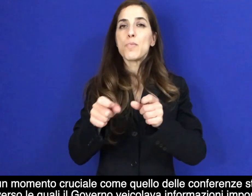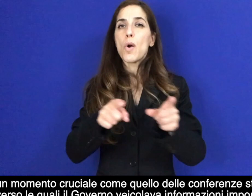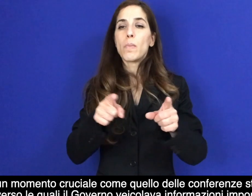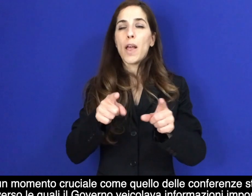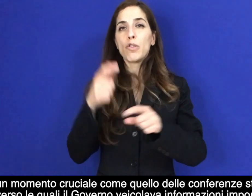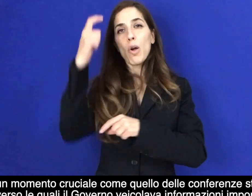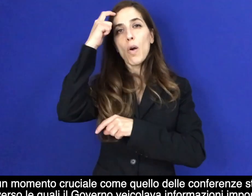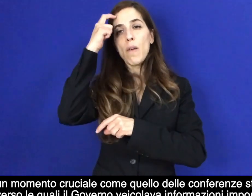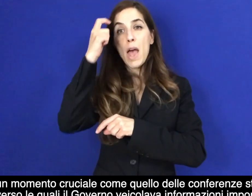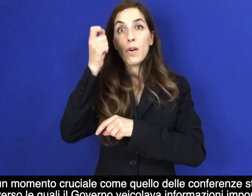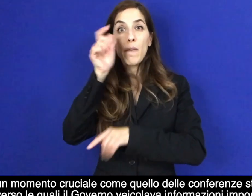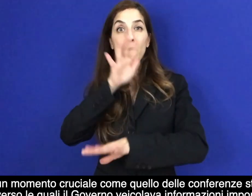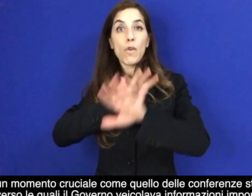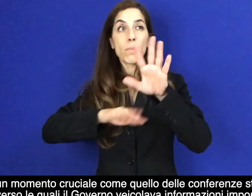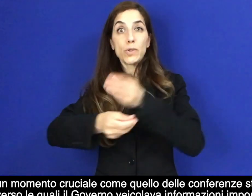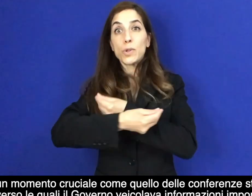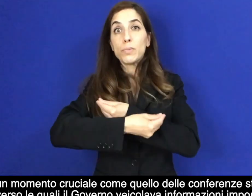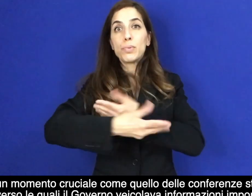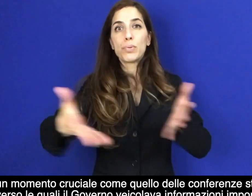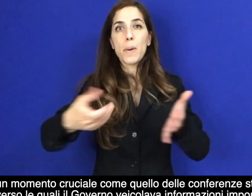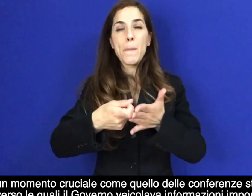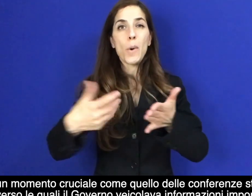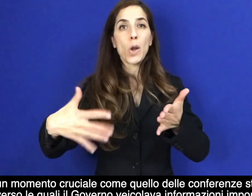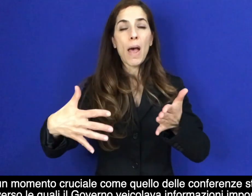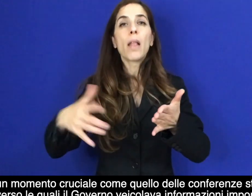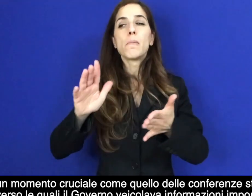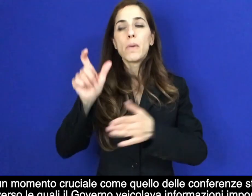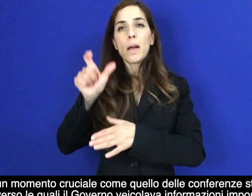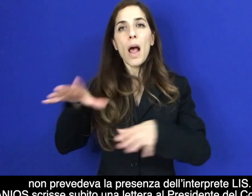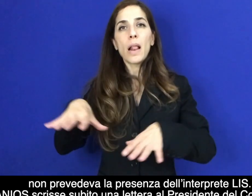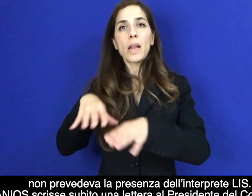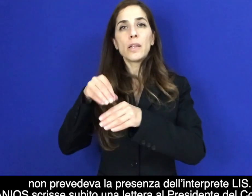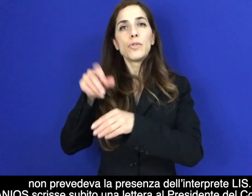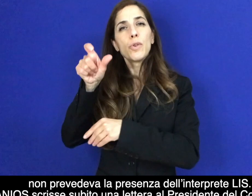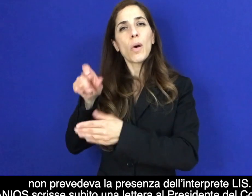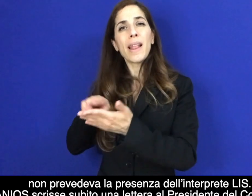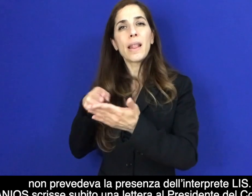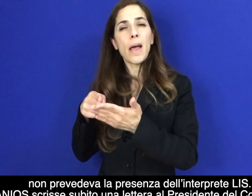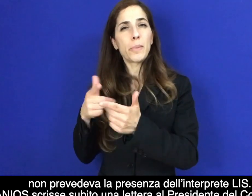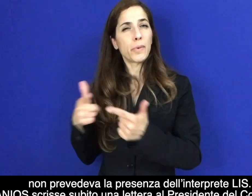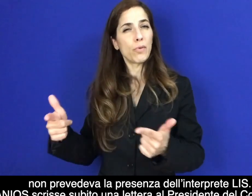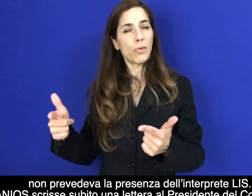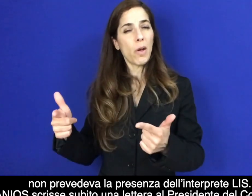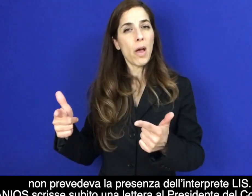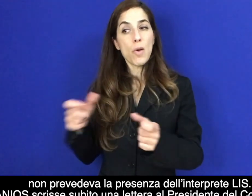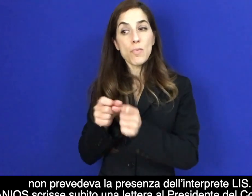stampa attraverso le quali il governo veicolava informazioni importanti non prevedeva la presenza dell'interprete